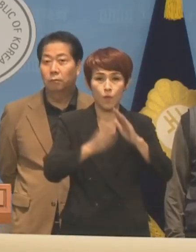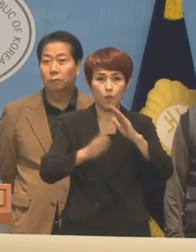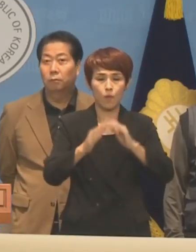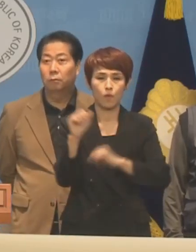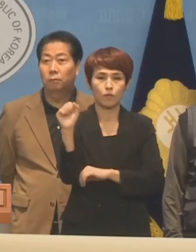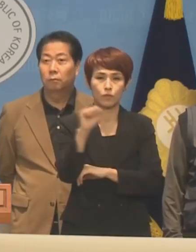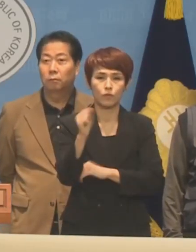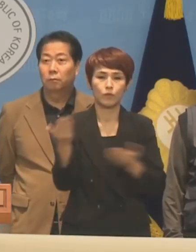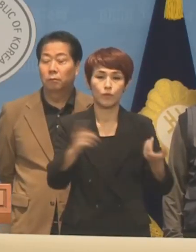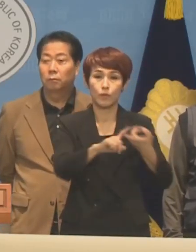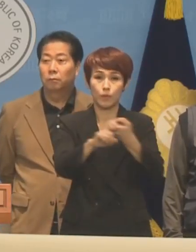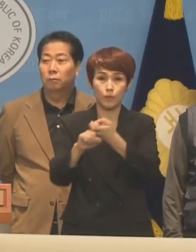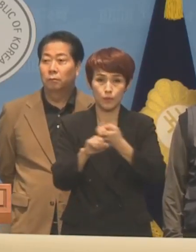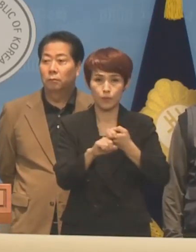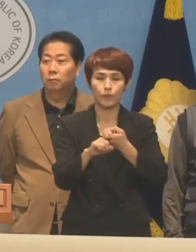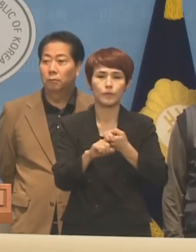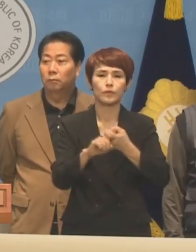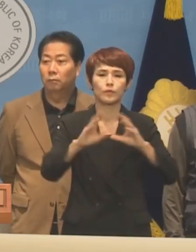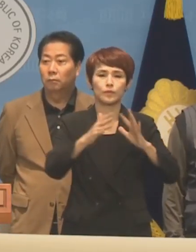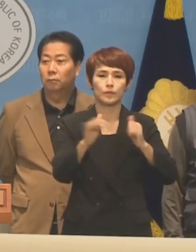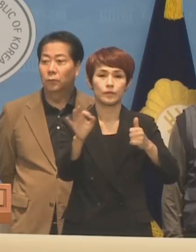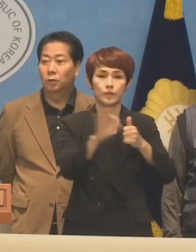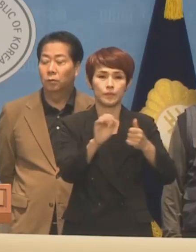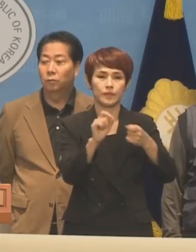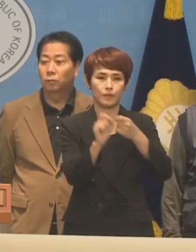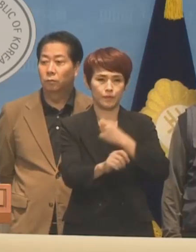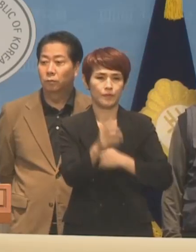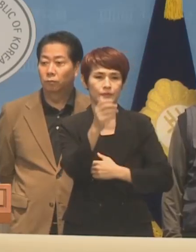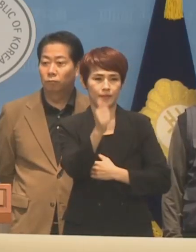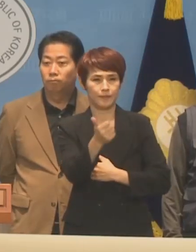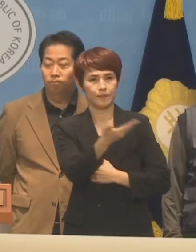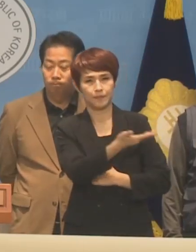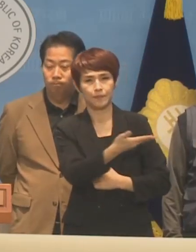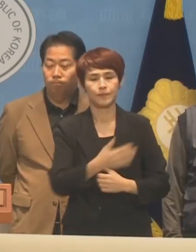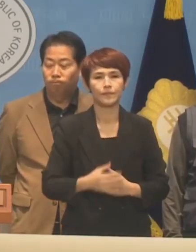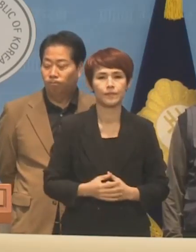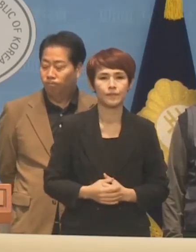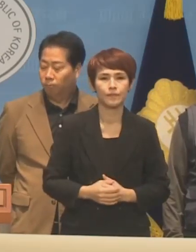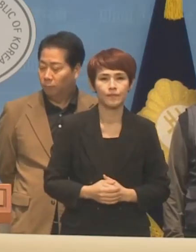공공운수노조 국민연금지부 오종헌 위원장님 참석하셨습니다.